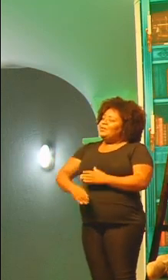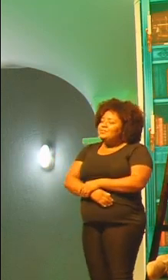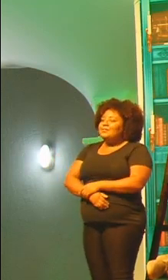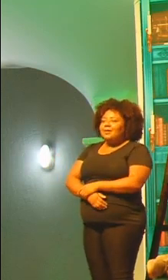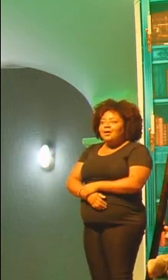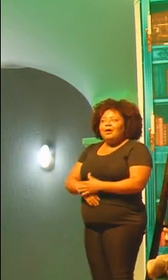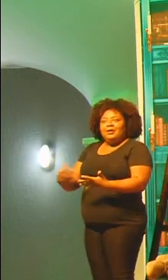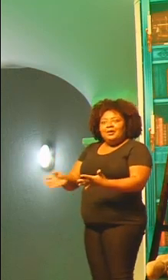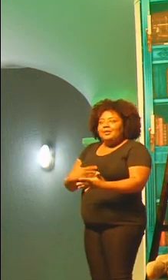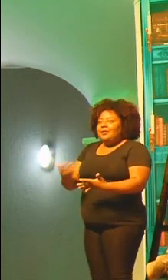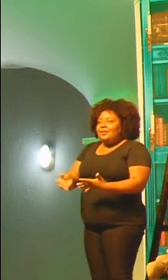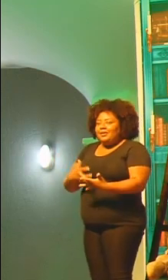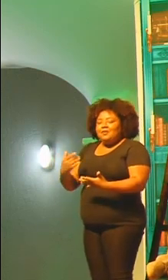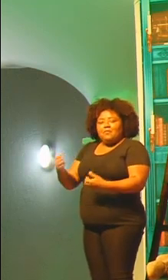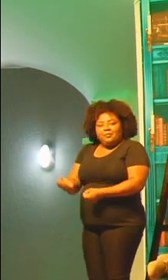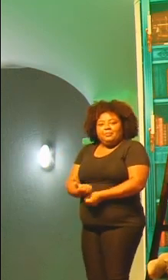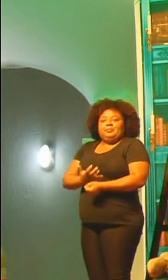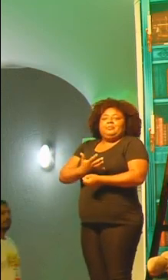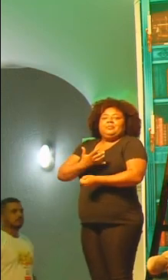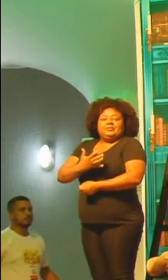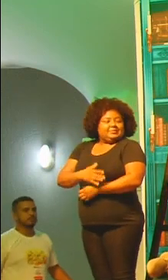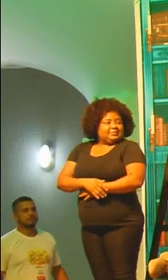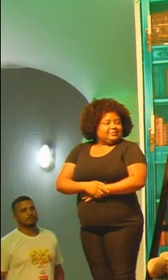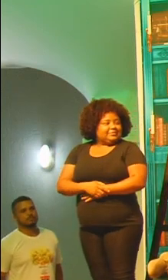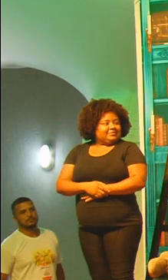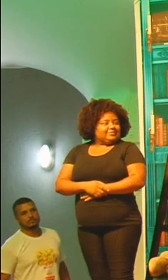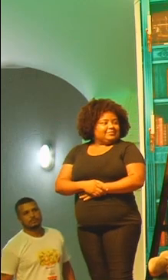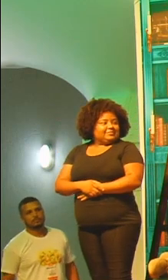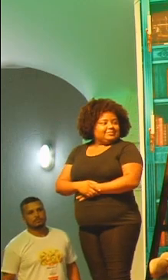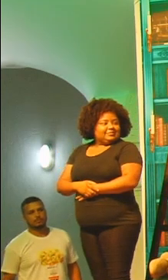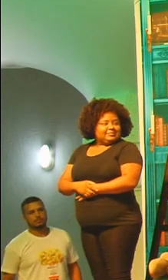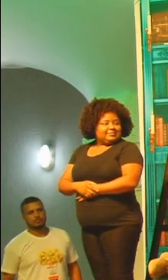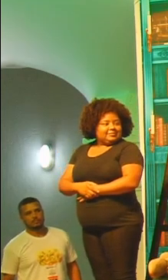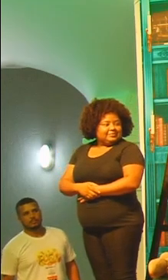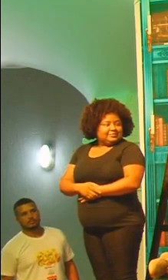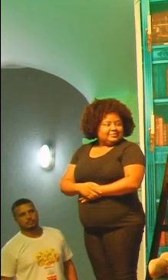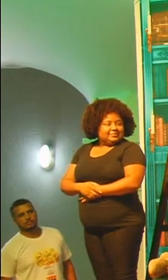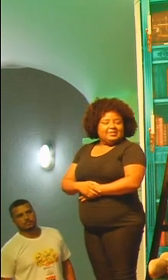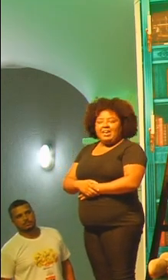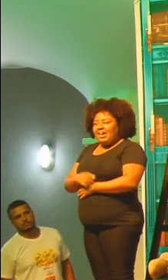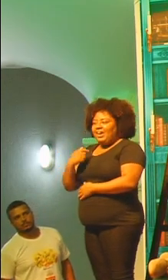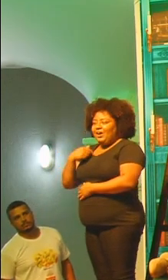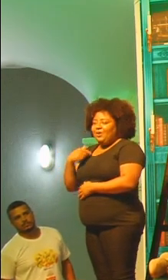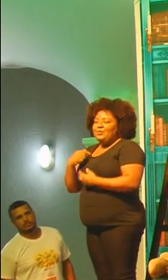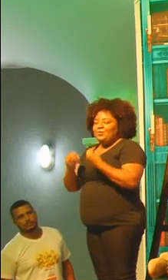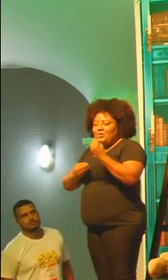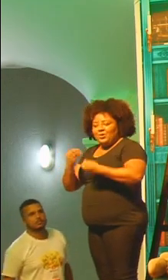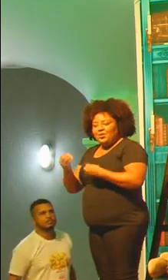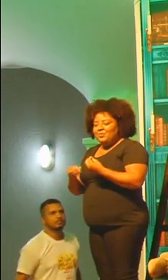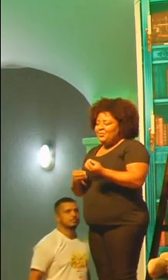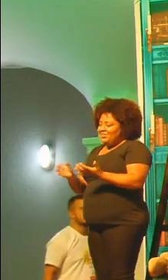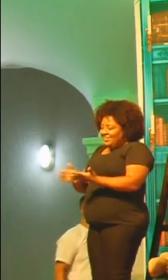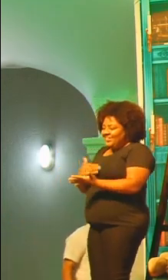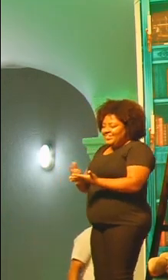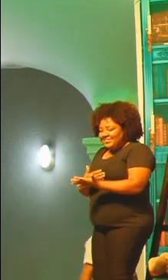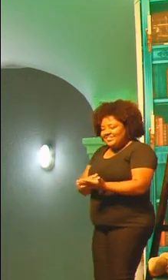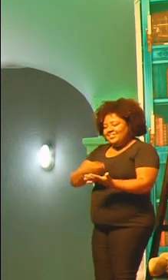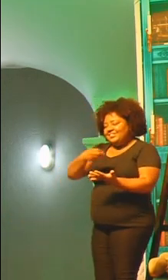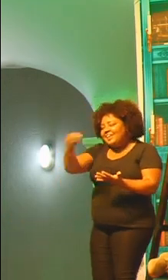completamente arrebatador. Eu sou suspeito porque eu já dei esse livro de presente muitas vezes. E eu sempre digo a Marcela,